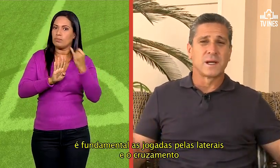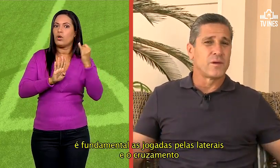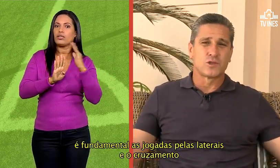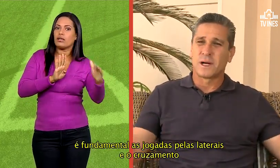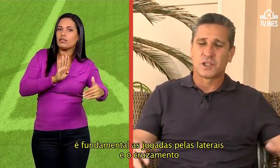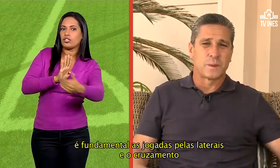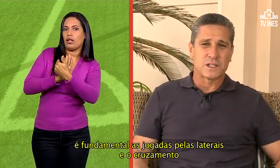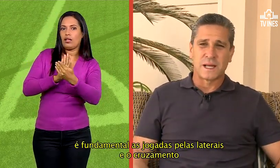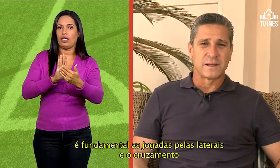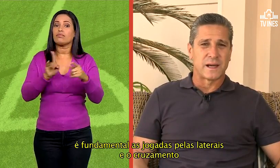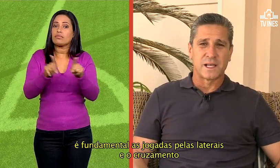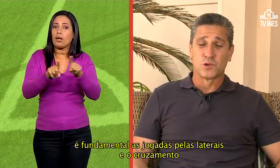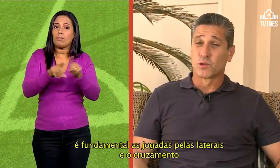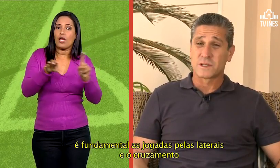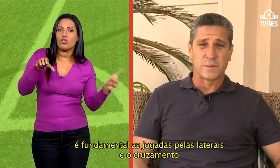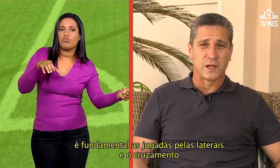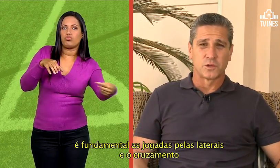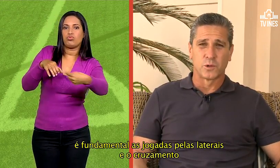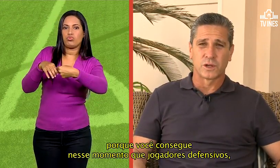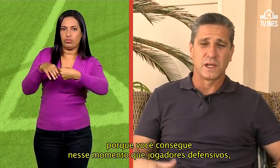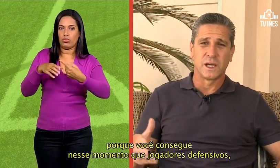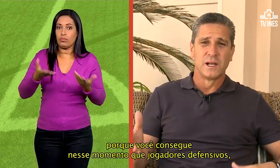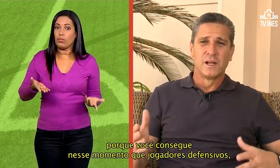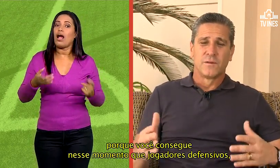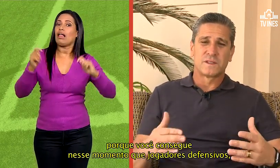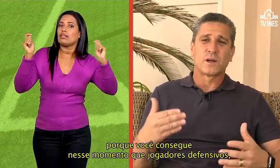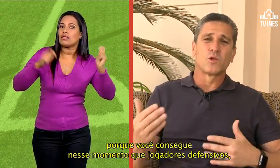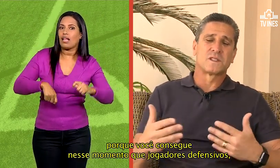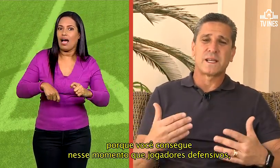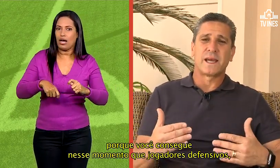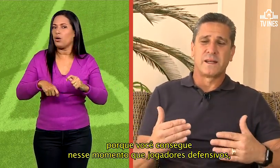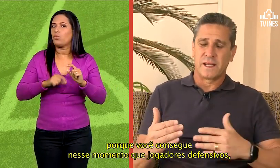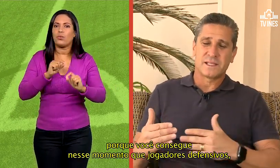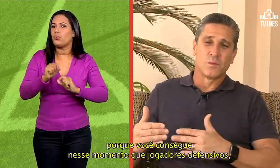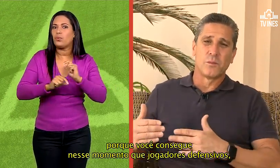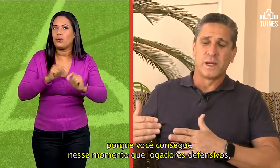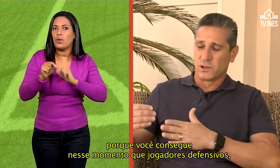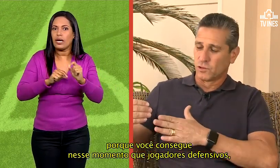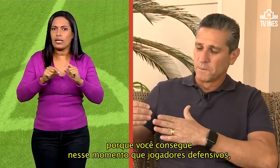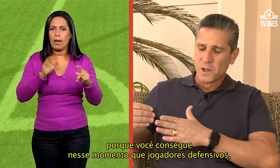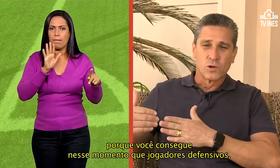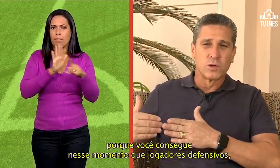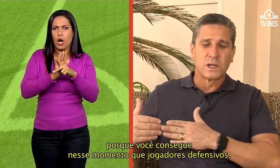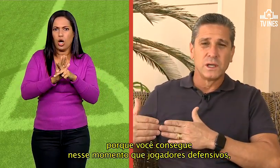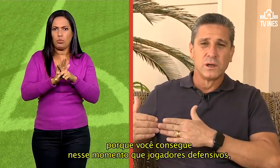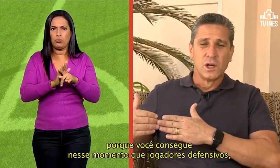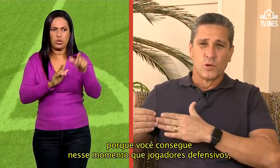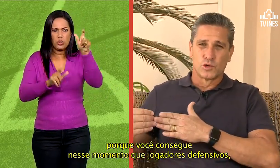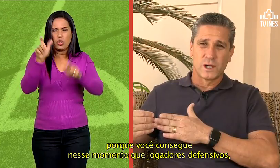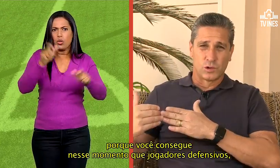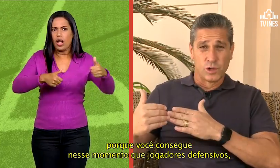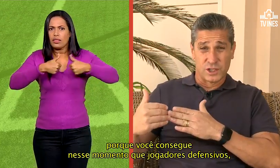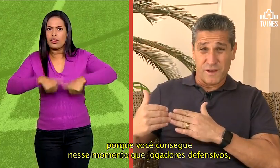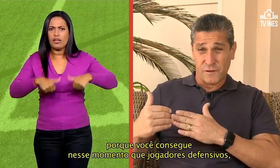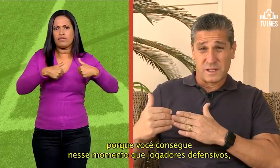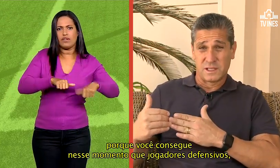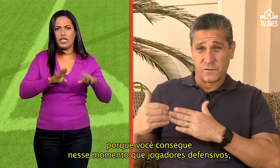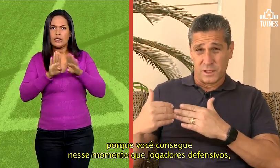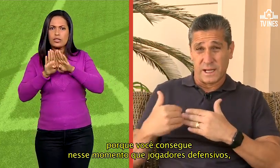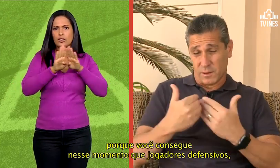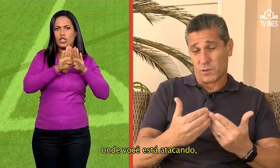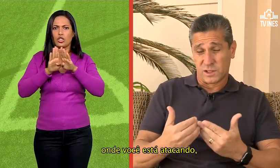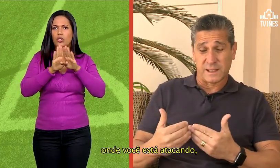fundamental as jogadas pelas laterais e o cruzamento, porque você consegue nesse momento com que os jogadores